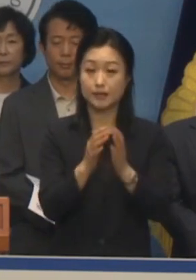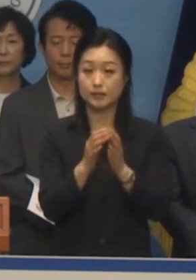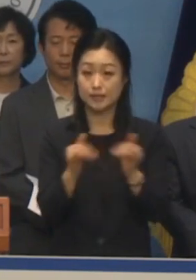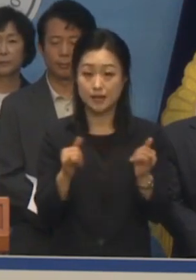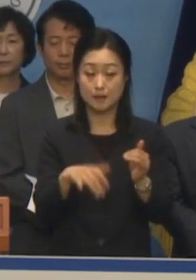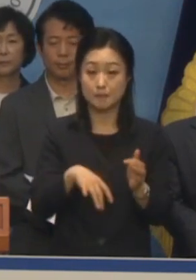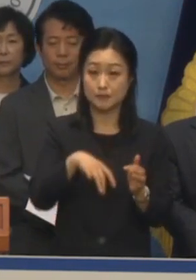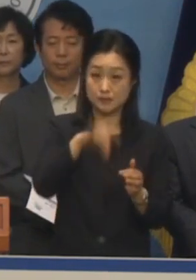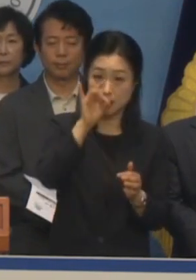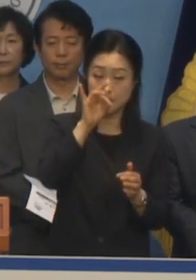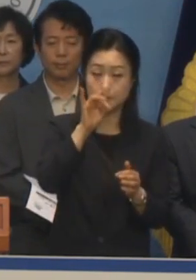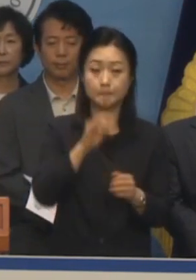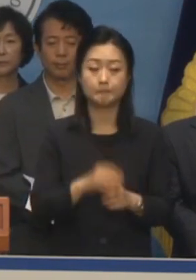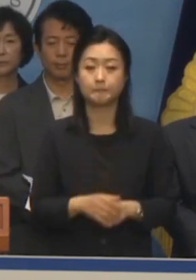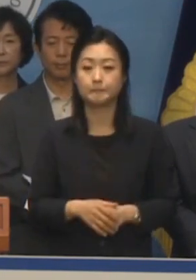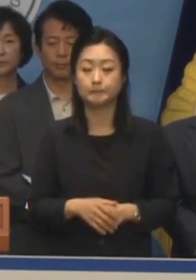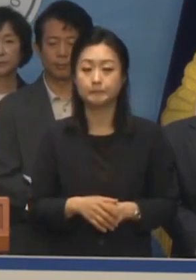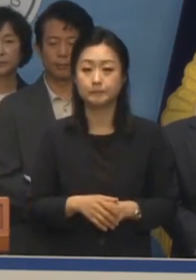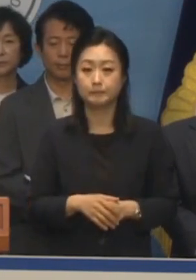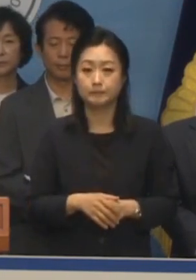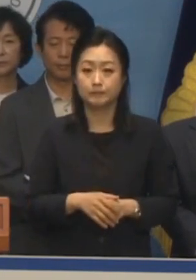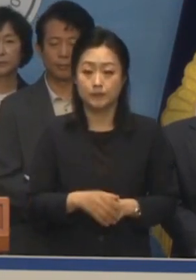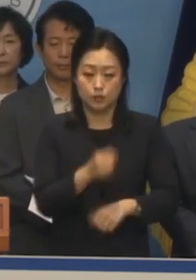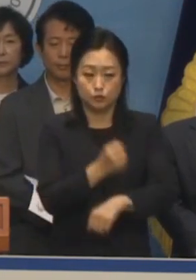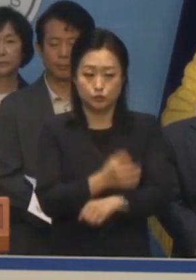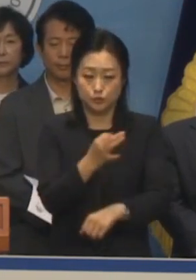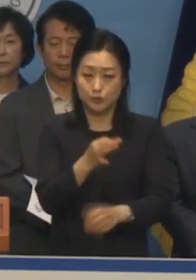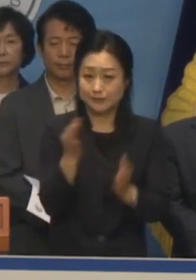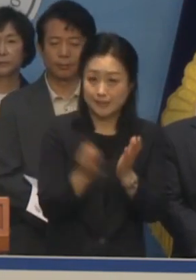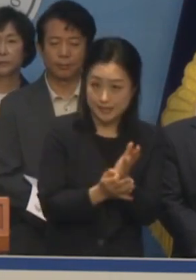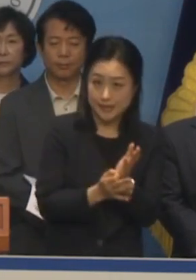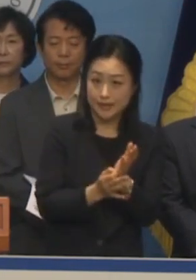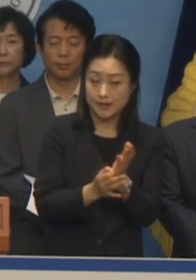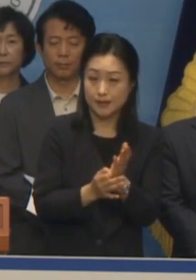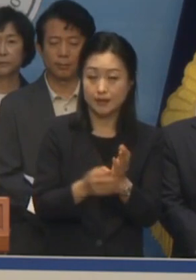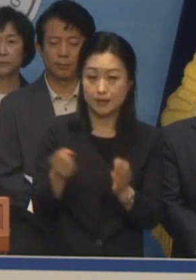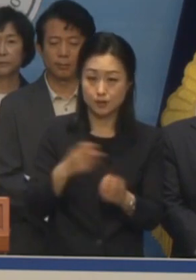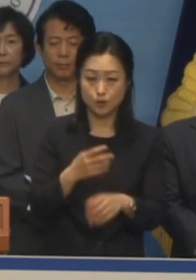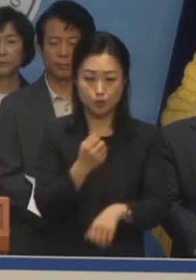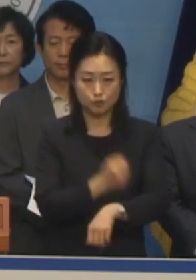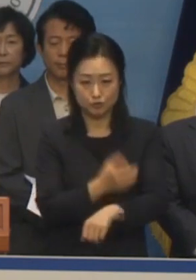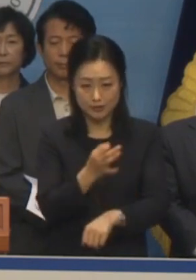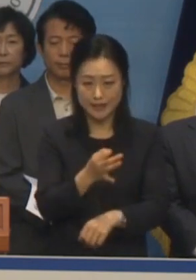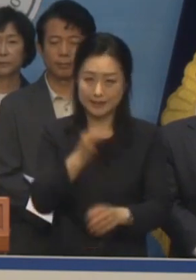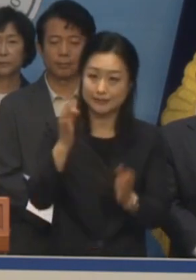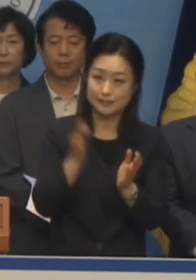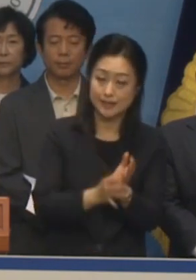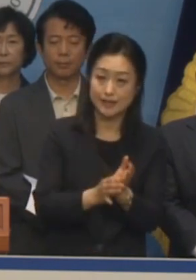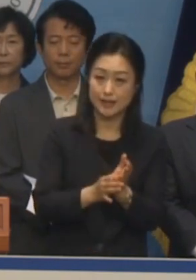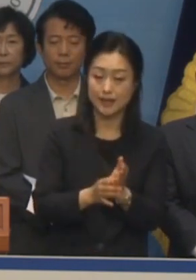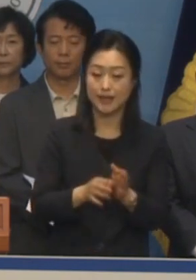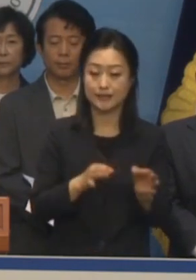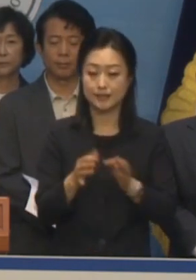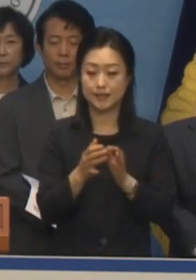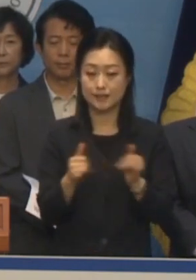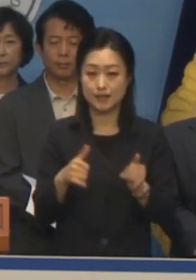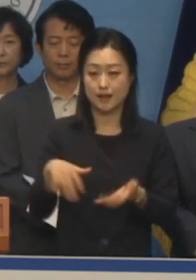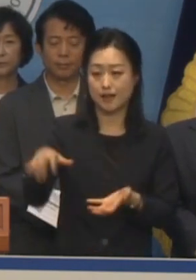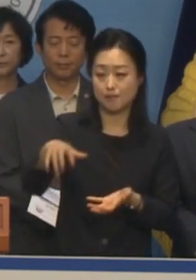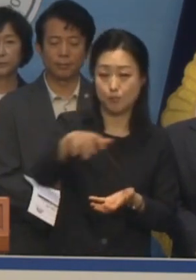초기 시장 지배력 확보를 위해 낮은 수수료, 다양한 프로모션 등을 미끼로 많은